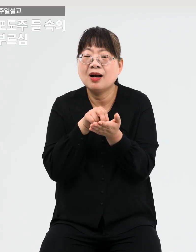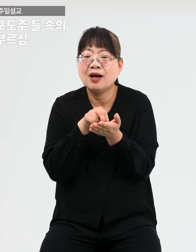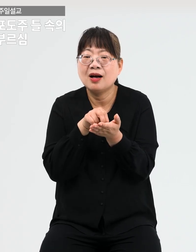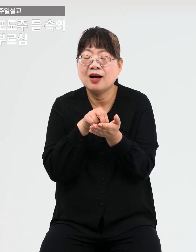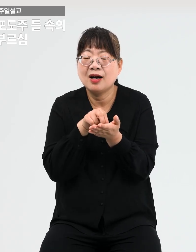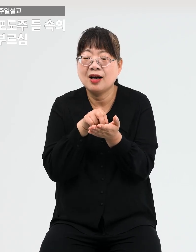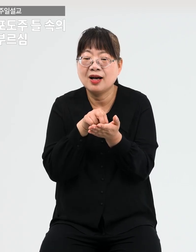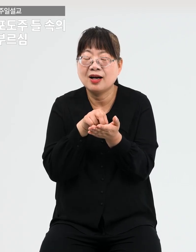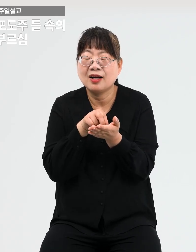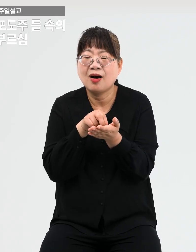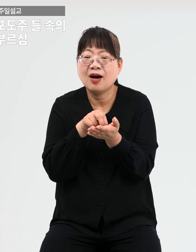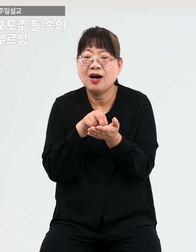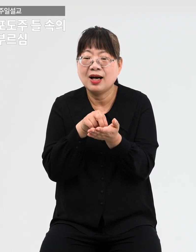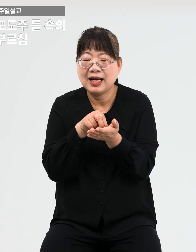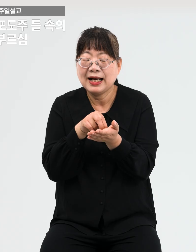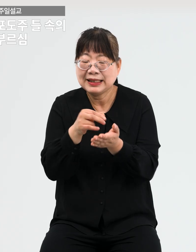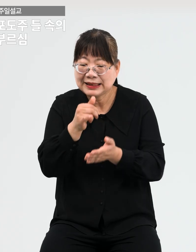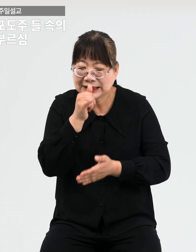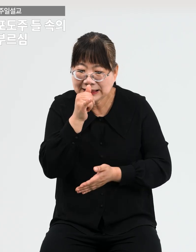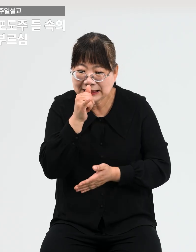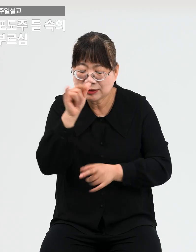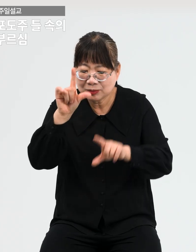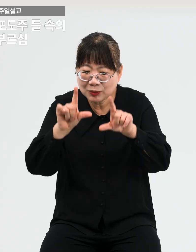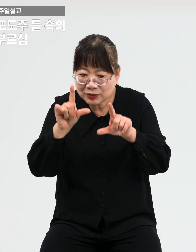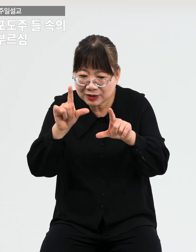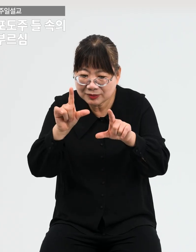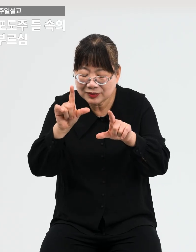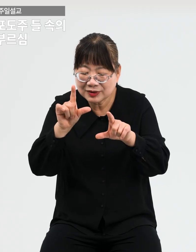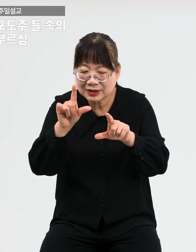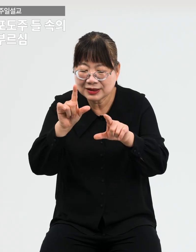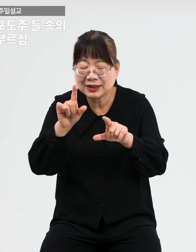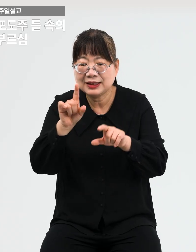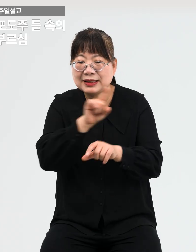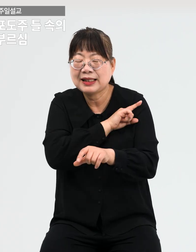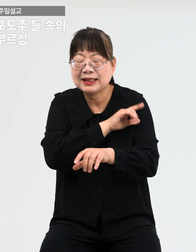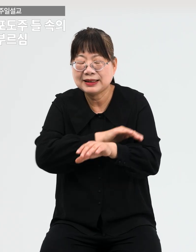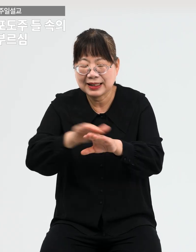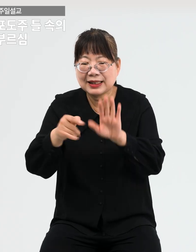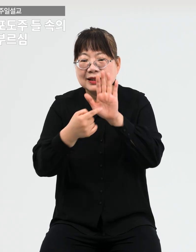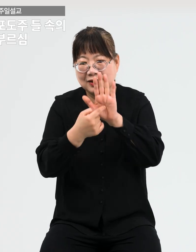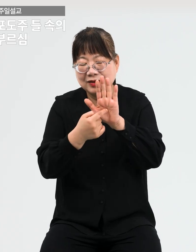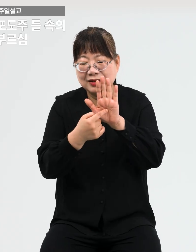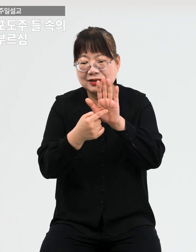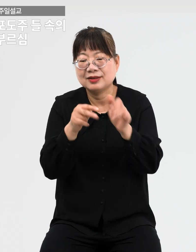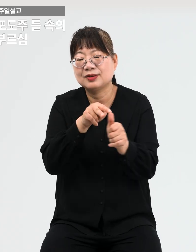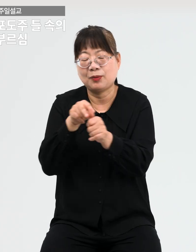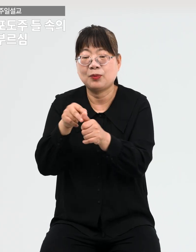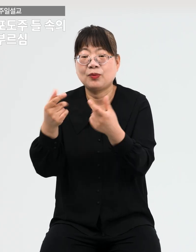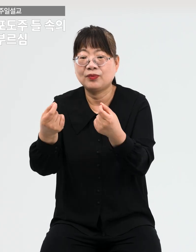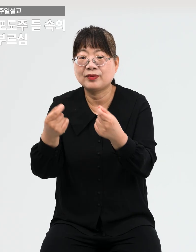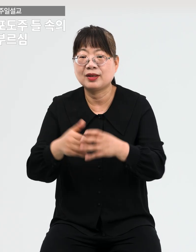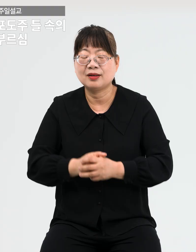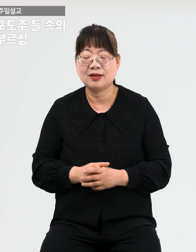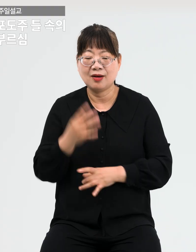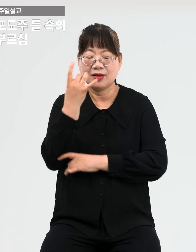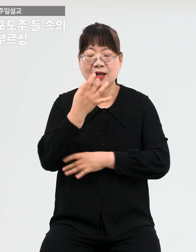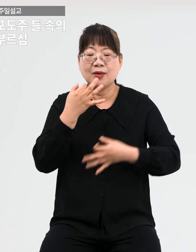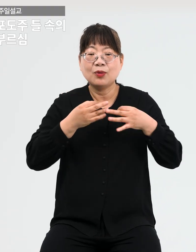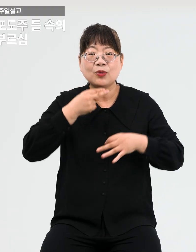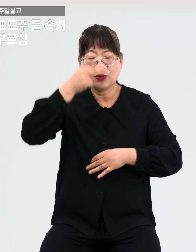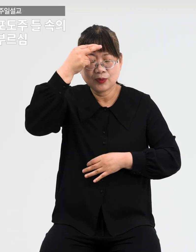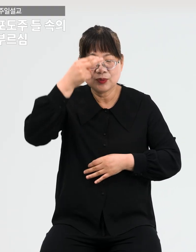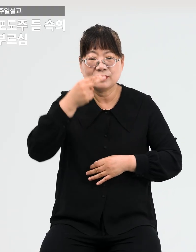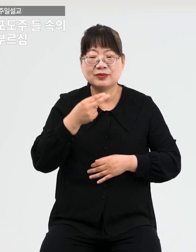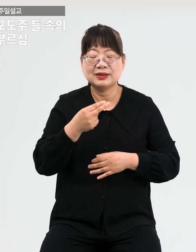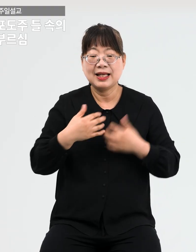있는가를 가장 잘 드러내는 한 컷짜리 그림입니다. 원래 포도주는